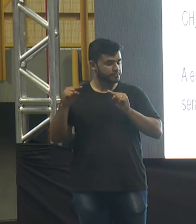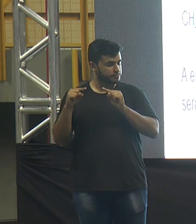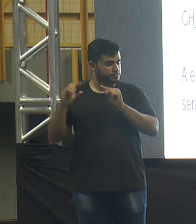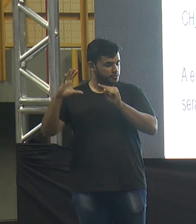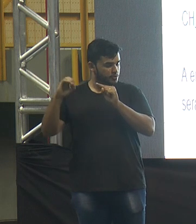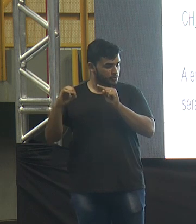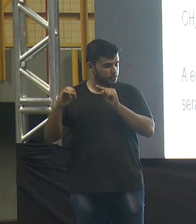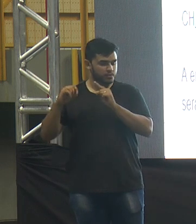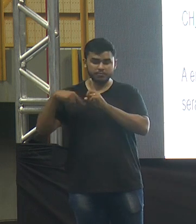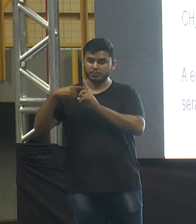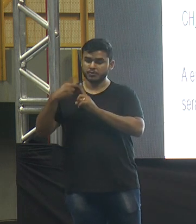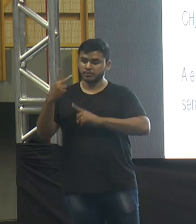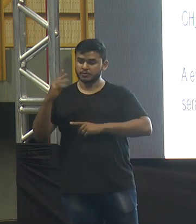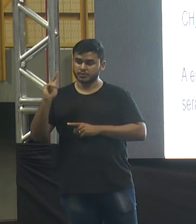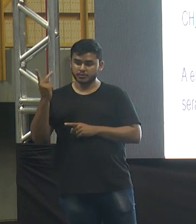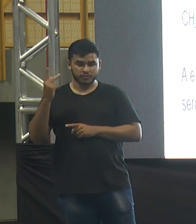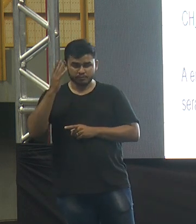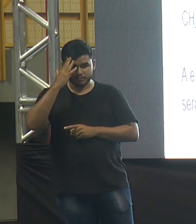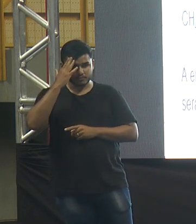reação?